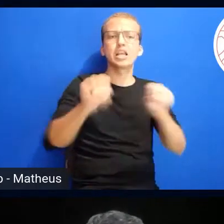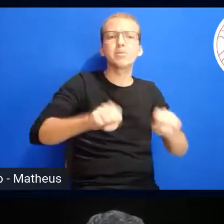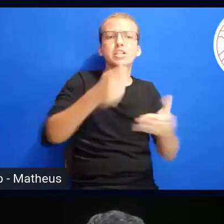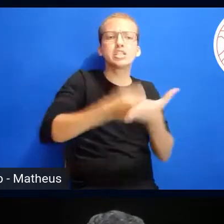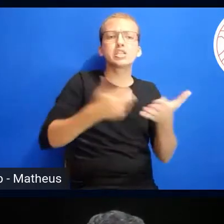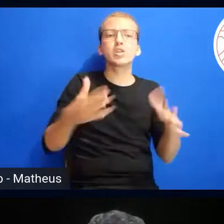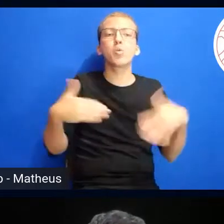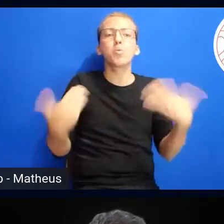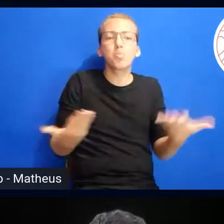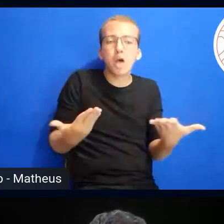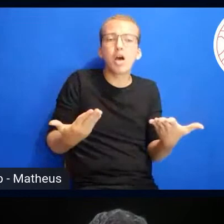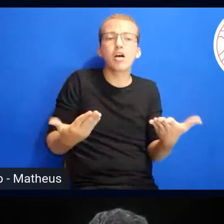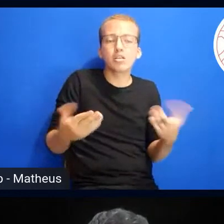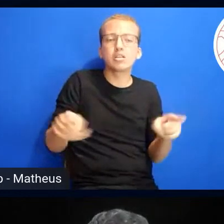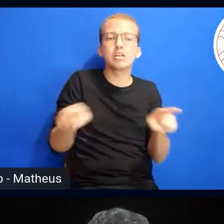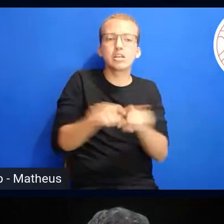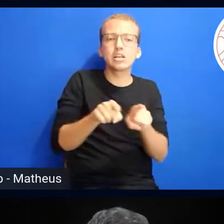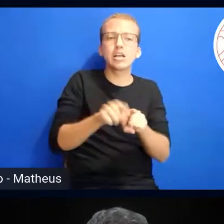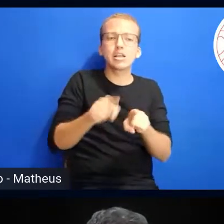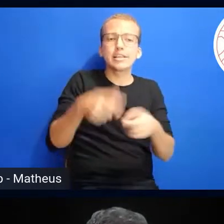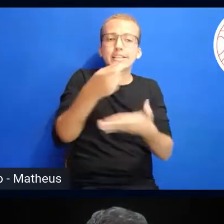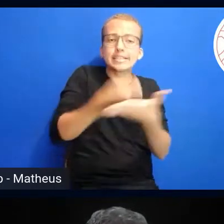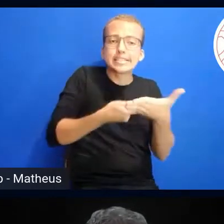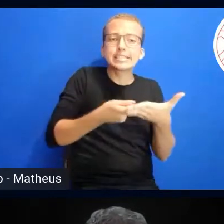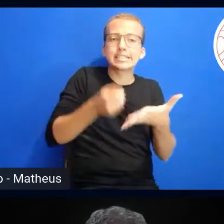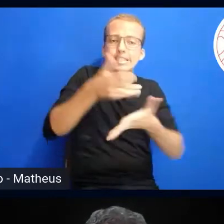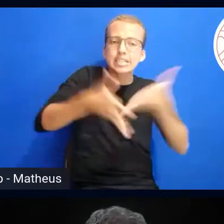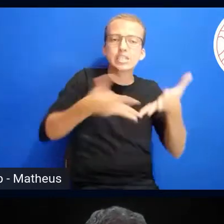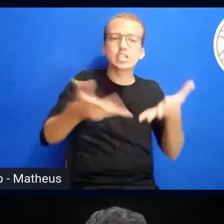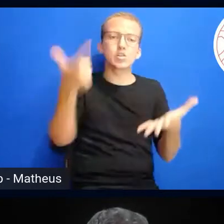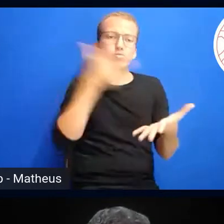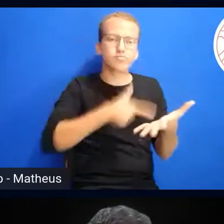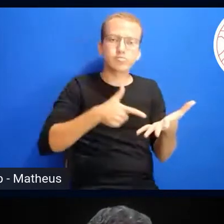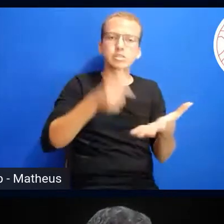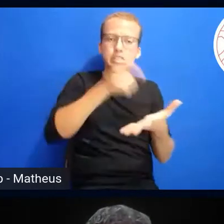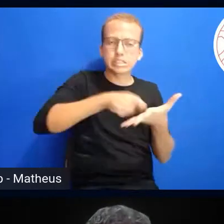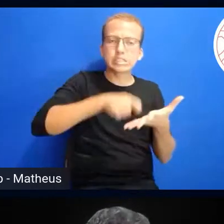consolidado, para que eles possam escrever em sua própria língua.